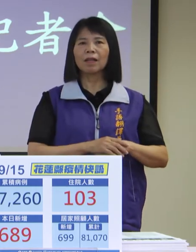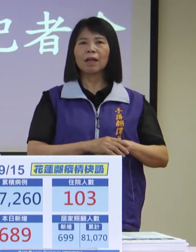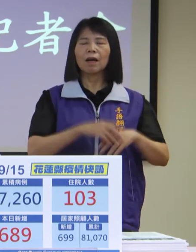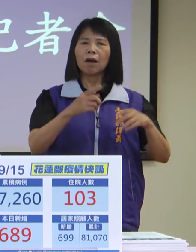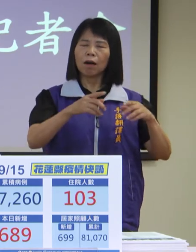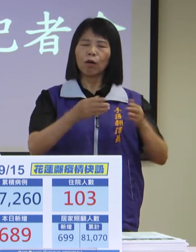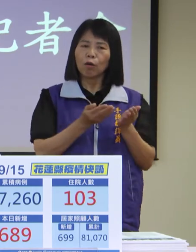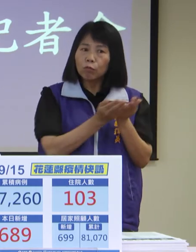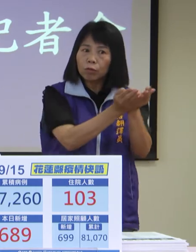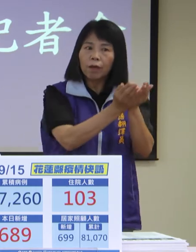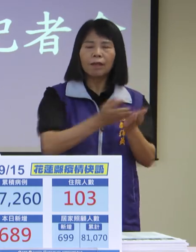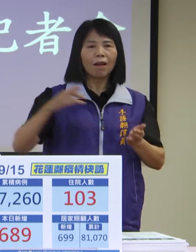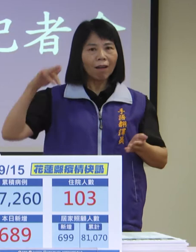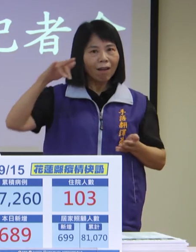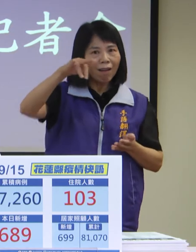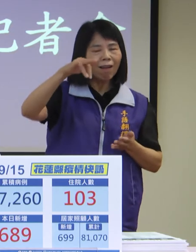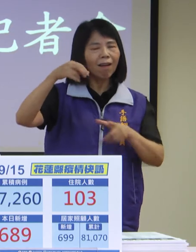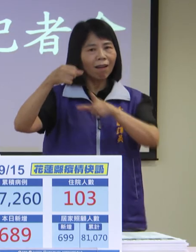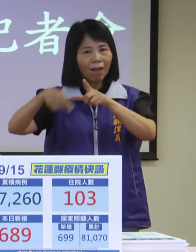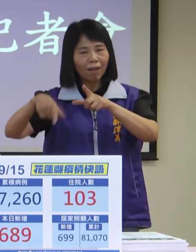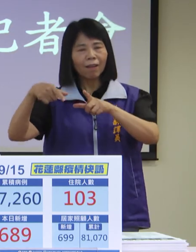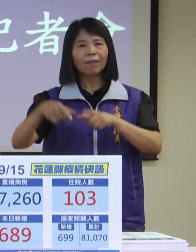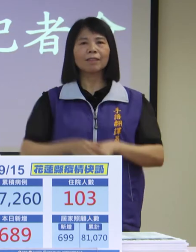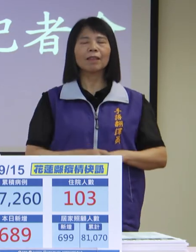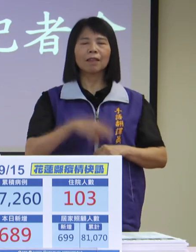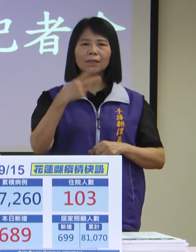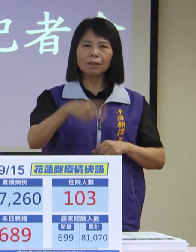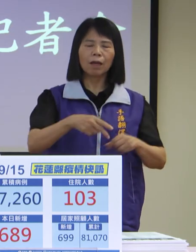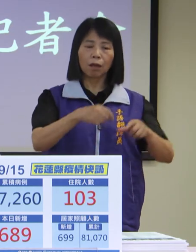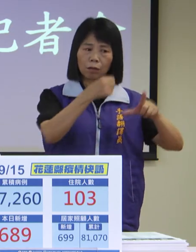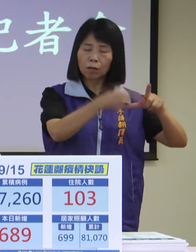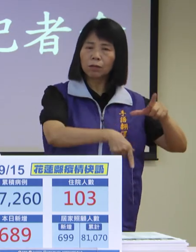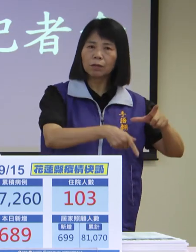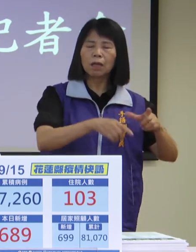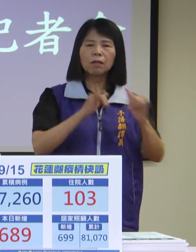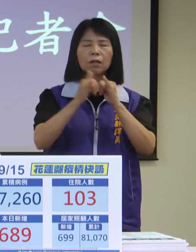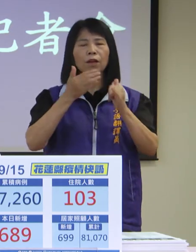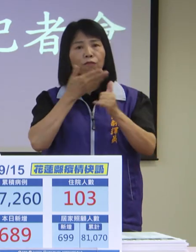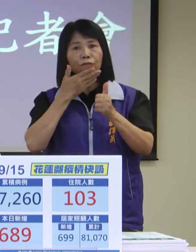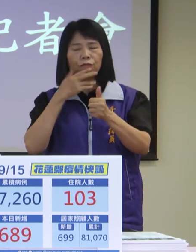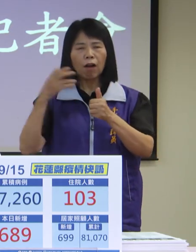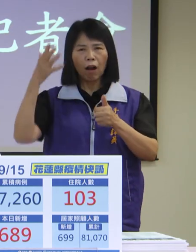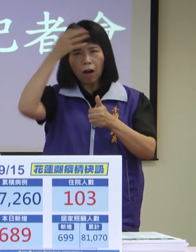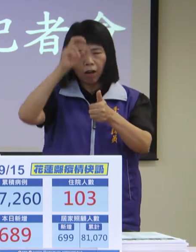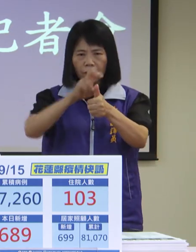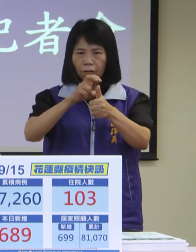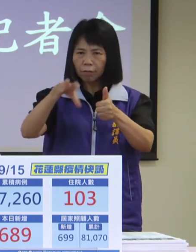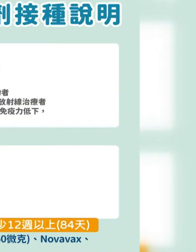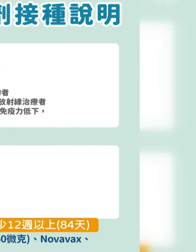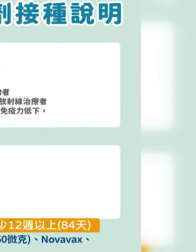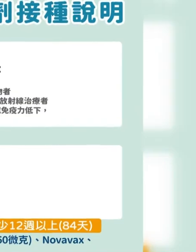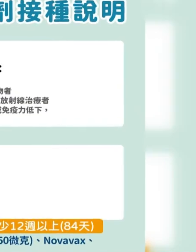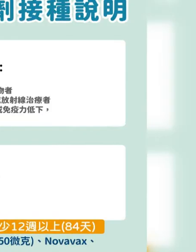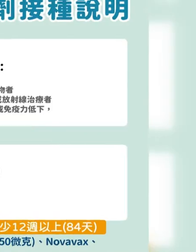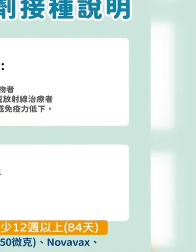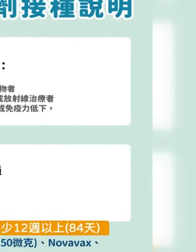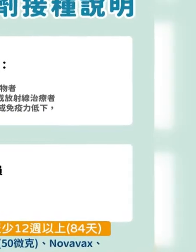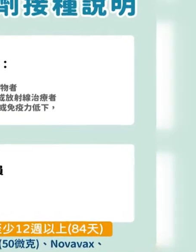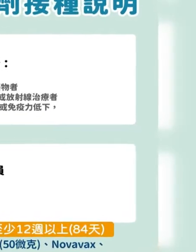工作人员，还有航空的机组员。第三个就是机构或社福照护系统相关人员第四个